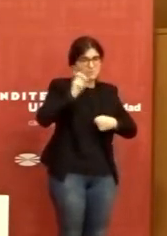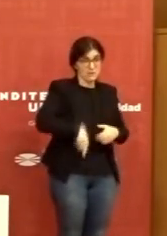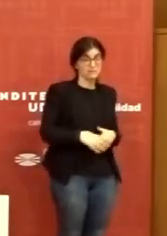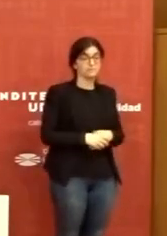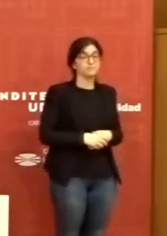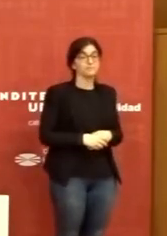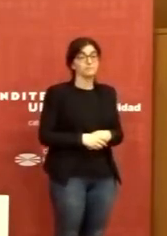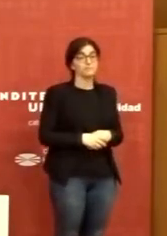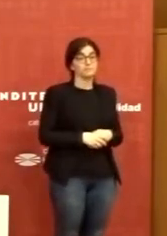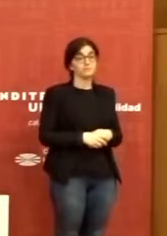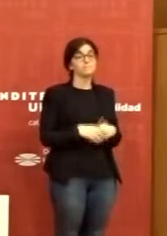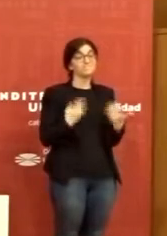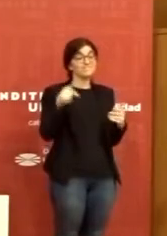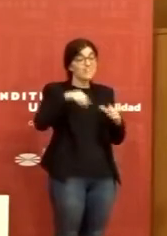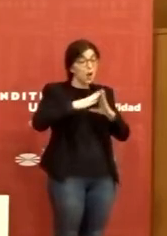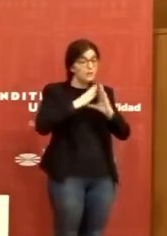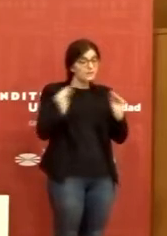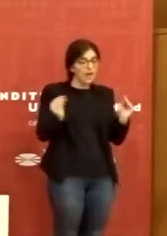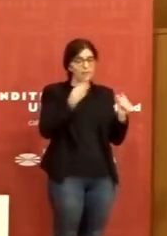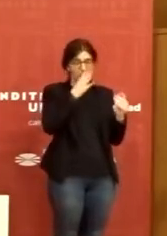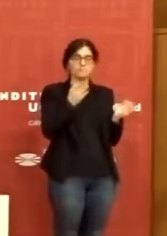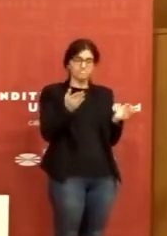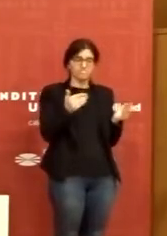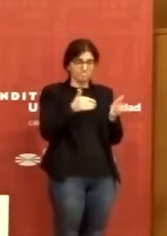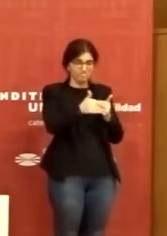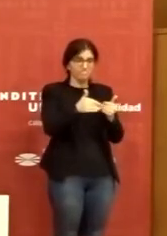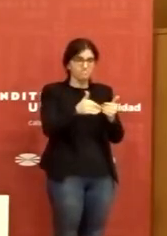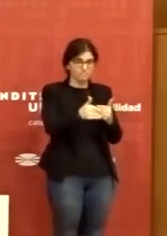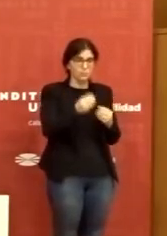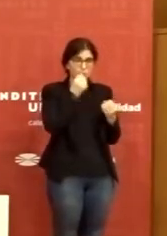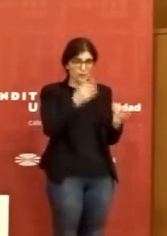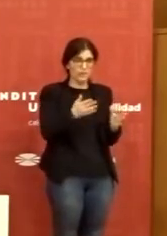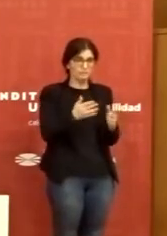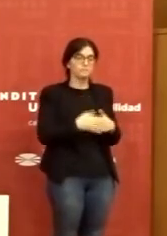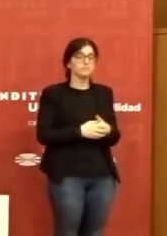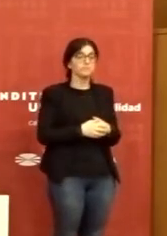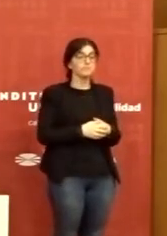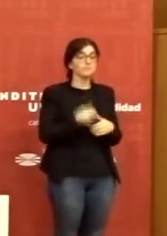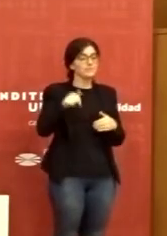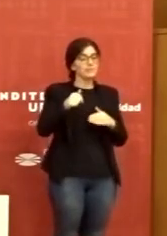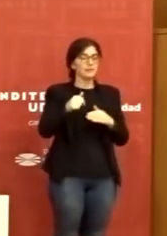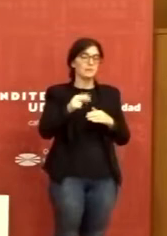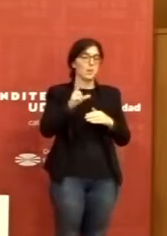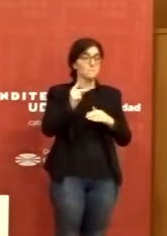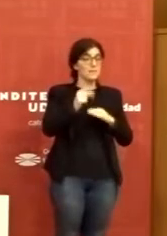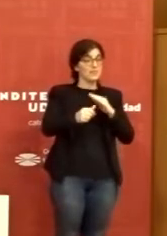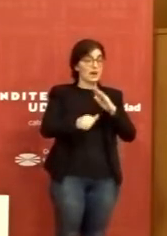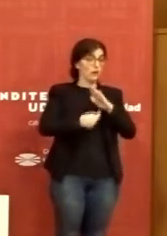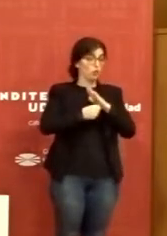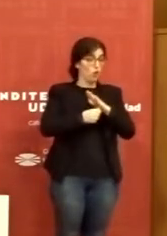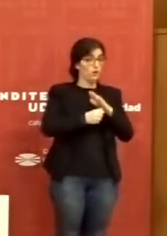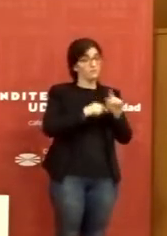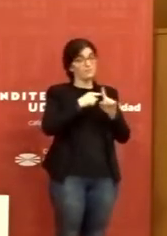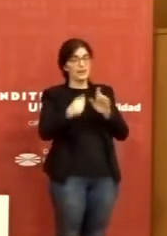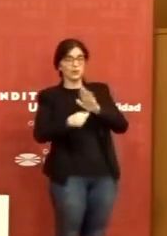haciendo esta universidad. No está aquí la vicerrectora de Responsabilidad Social y no está el rector, pero